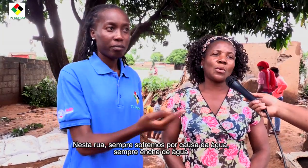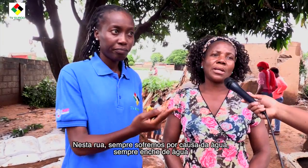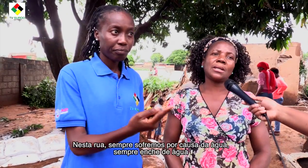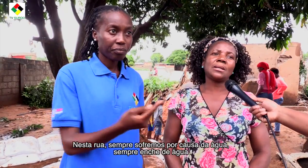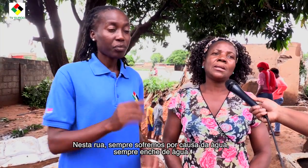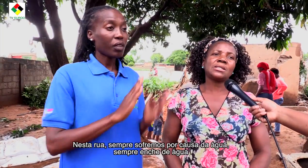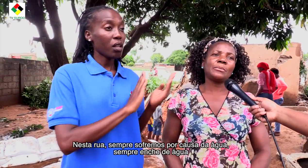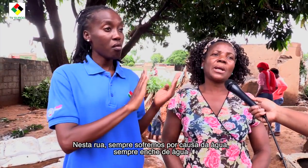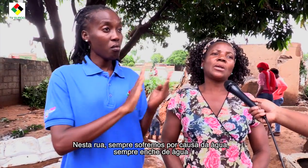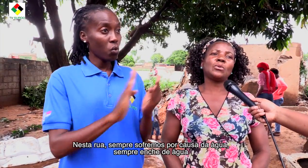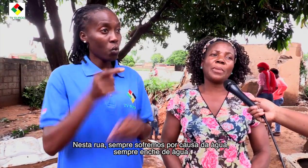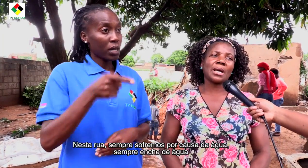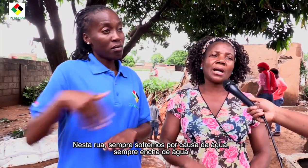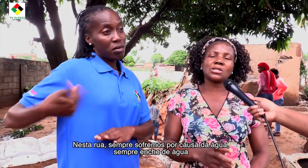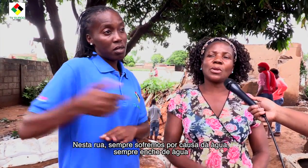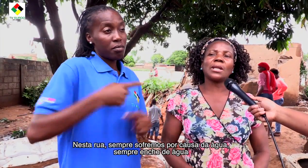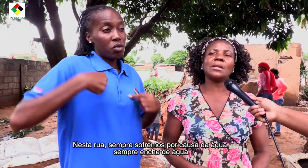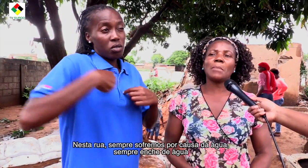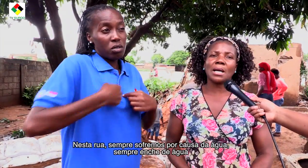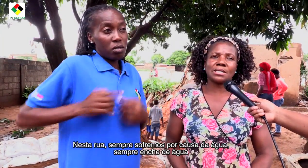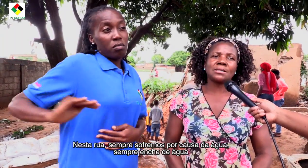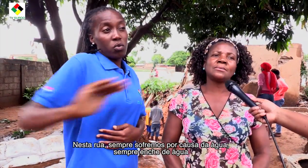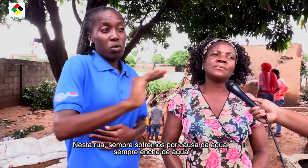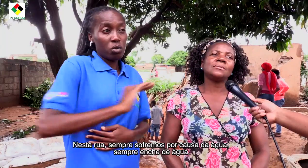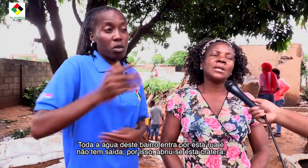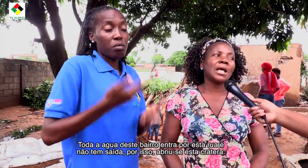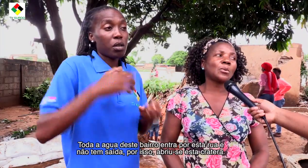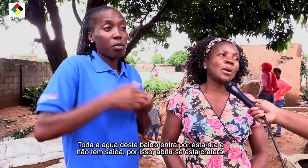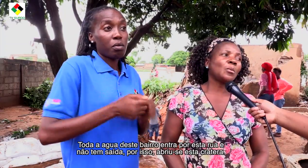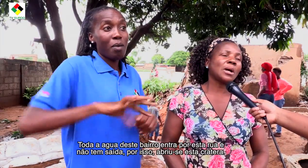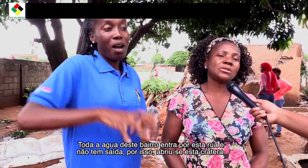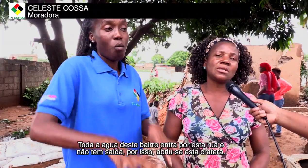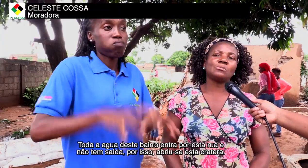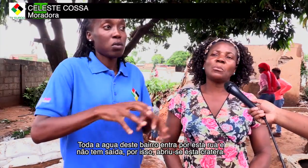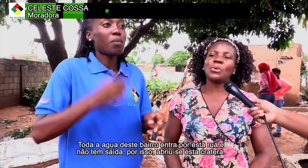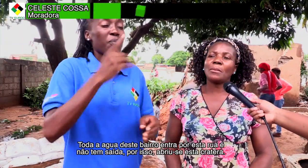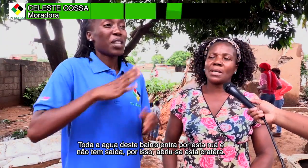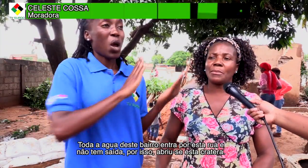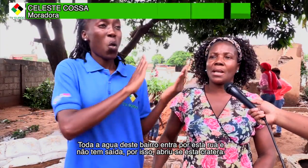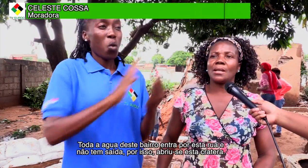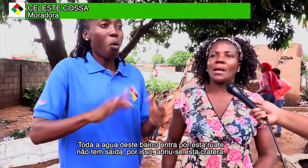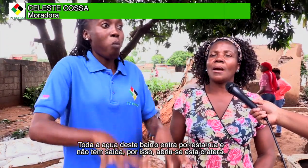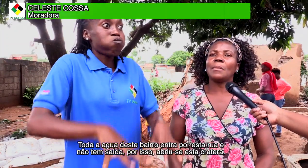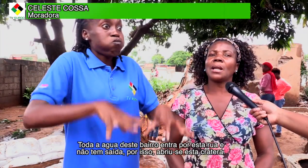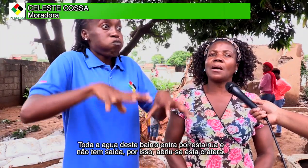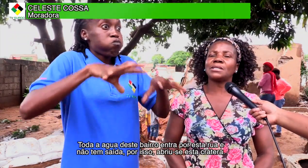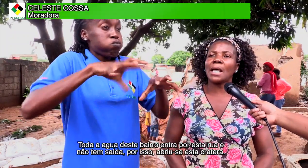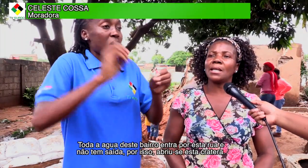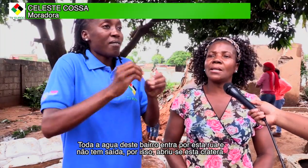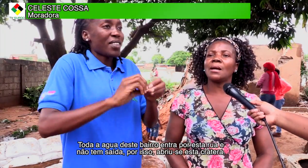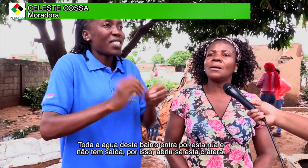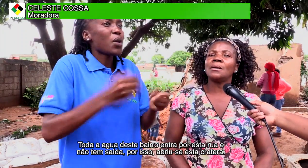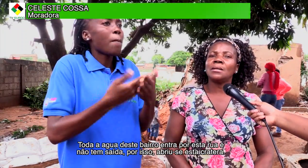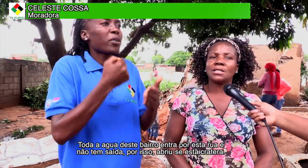A rua ali, sempre a chuva, que a casa não é de E a rua é um quadro, de uma boia mata pela ilha. A maná